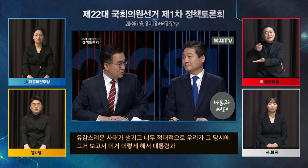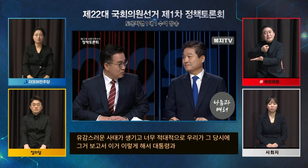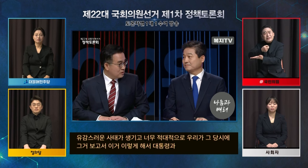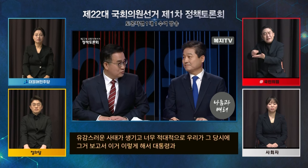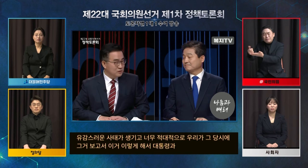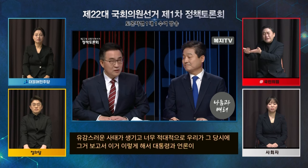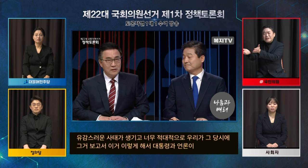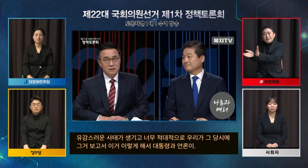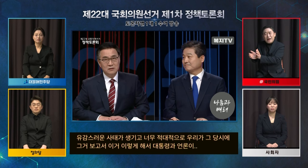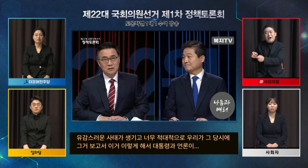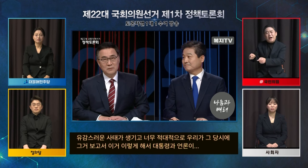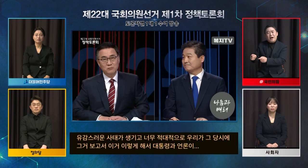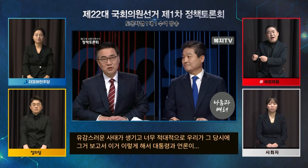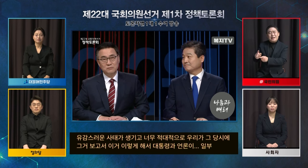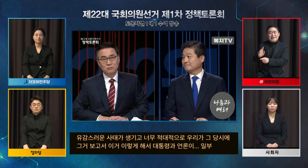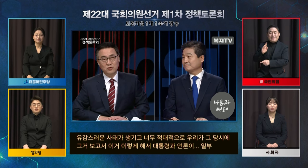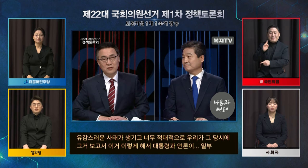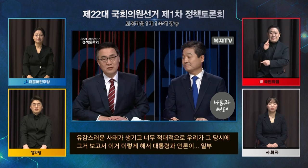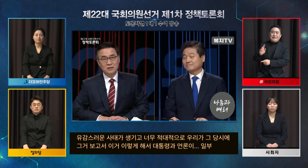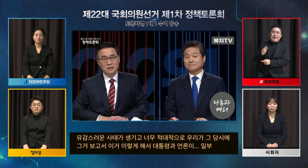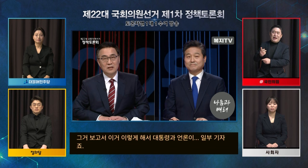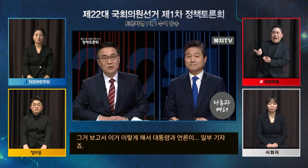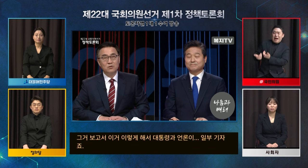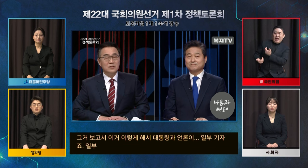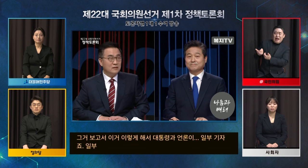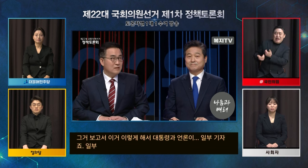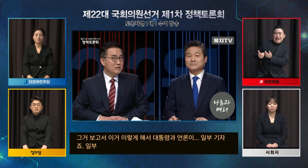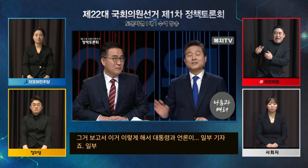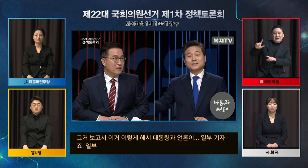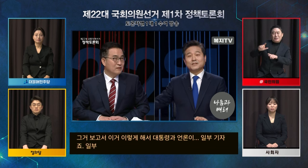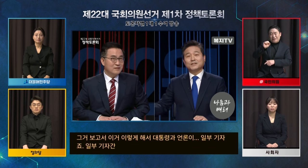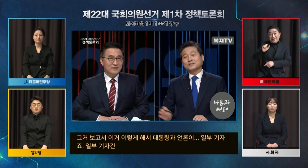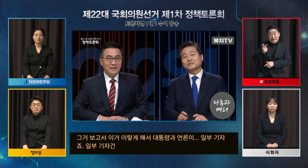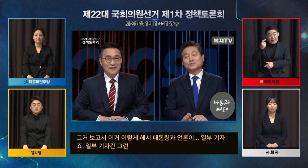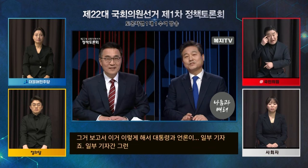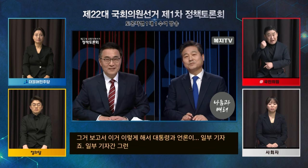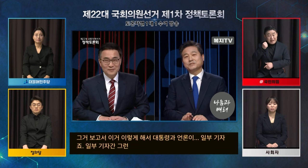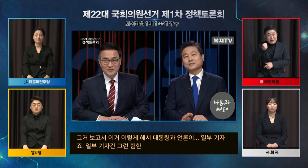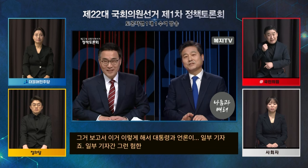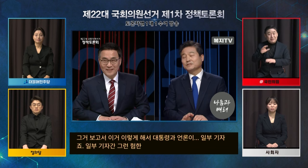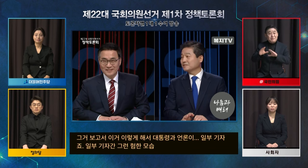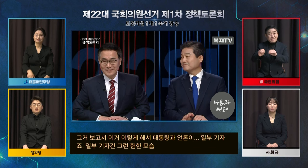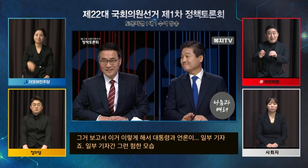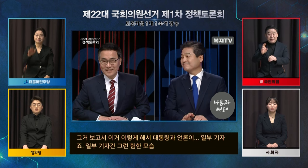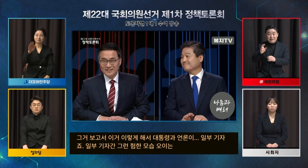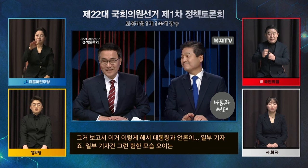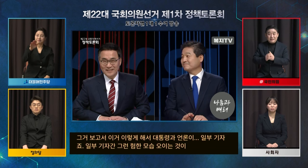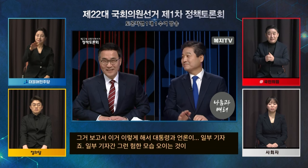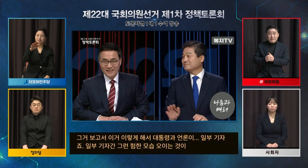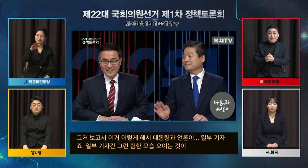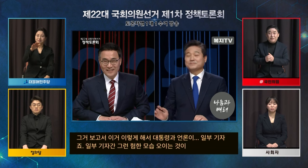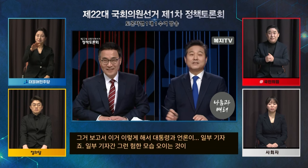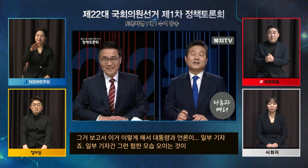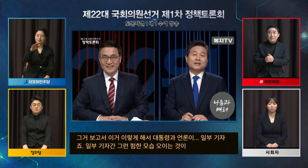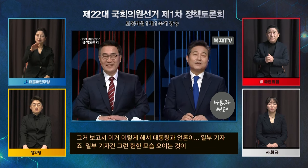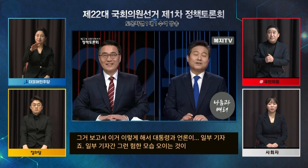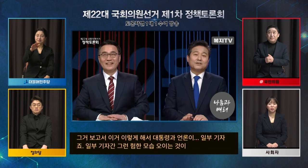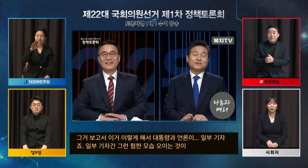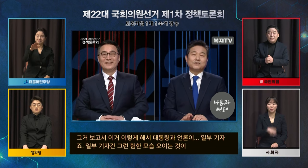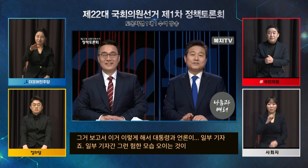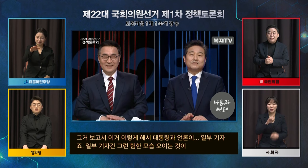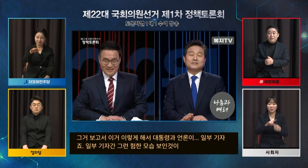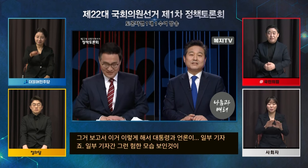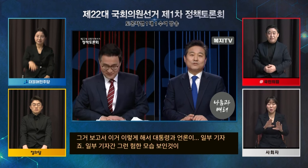기자죠. 일부 기자 간의 그런 험한 모습만 보이는 것이 옳지 않다 해서 지금 아였던 것인데 지금 문제는 잘 제지하셔도 됩니다.